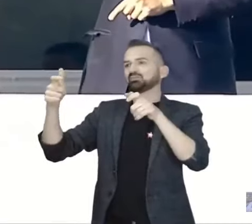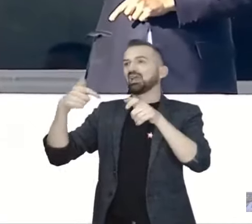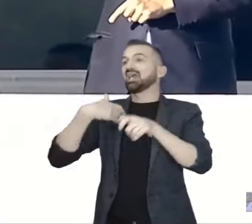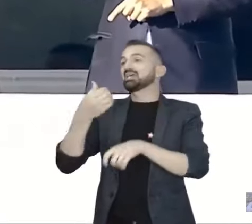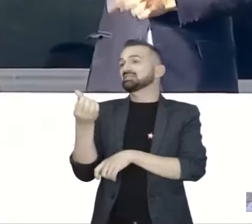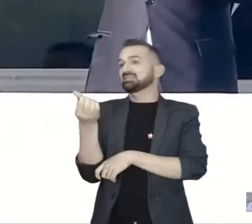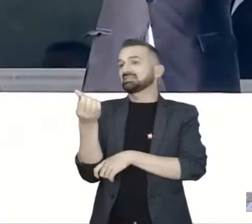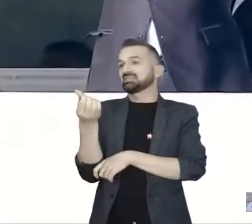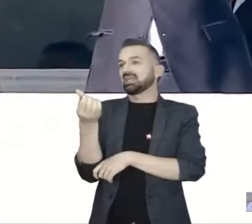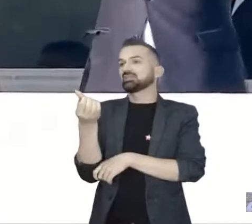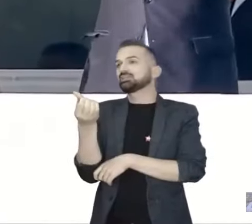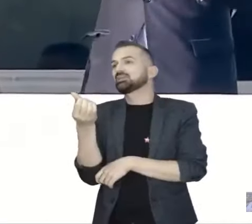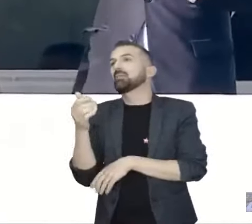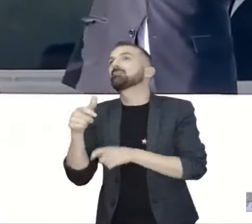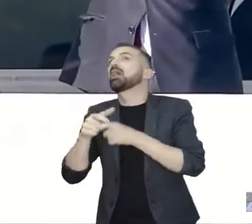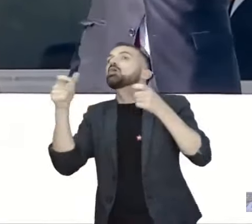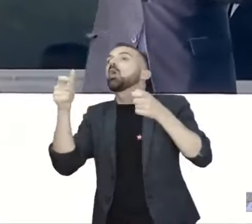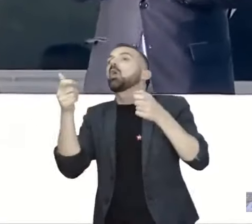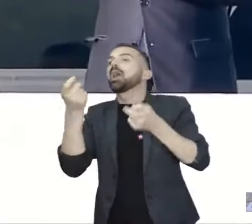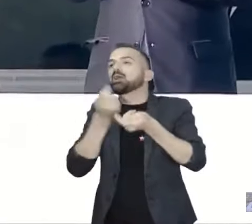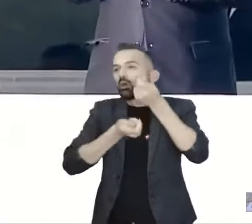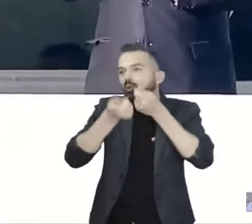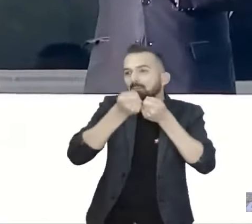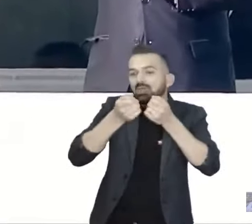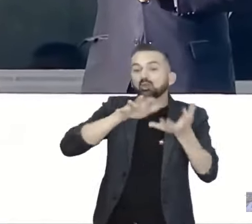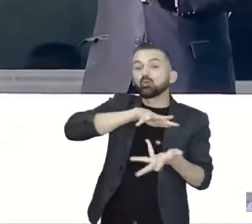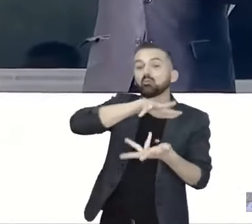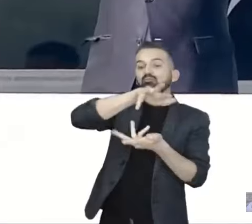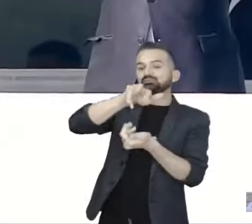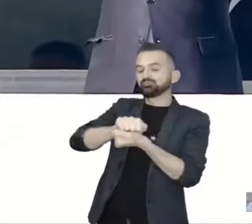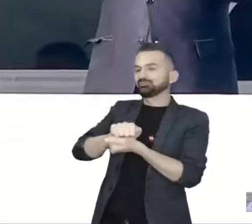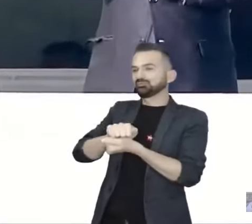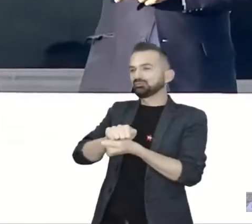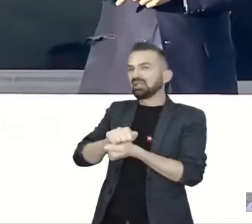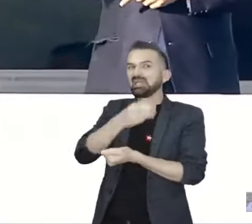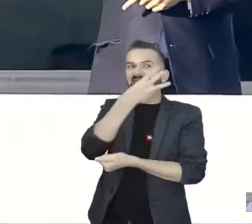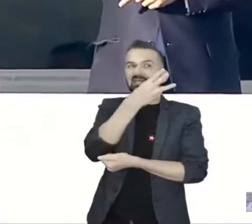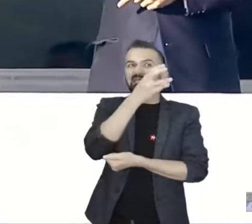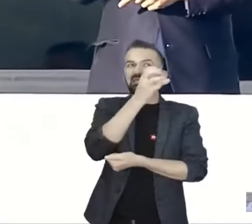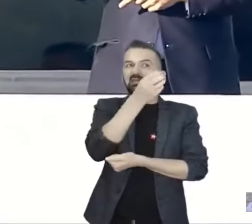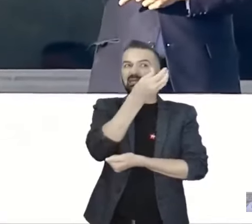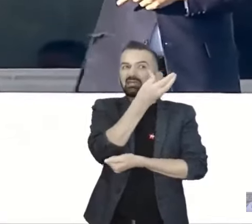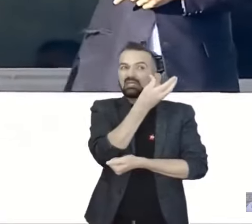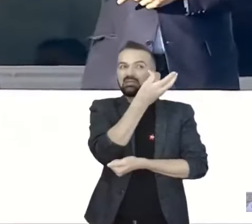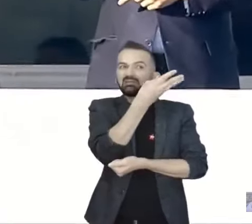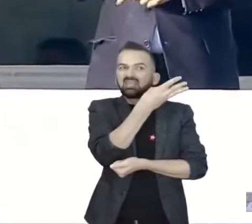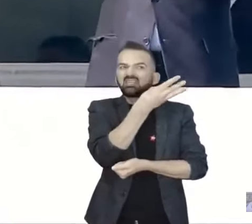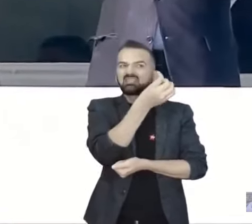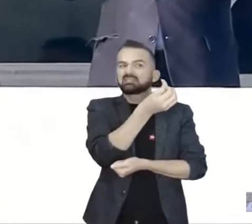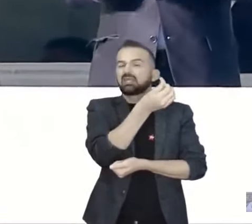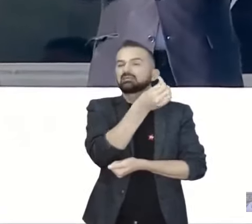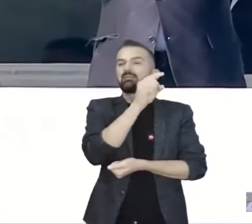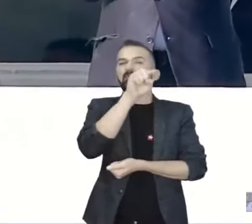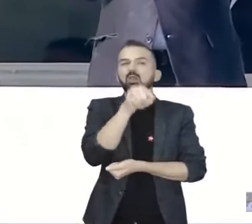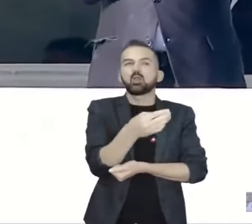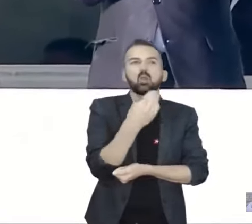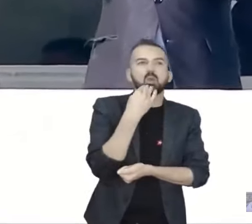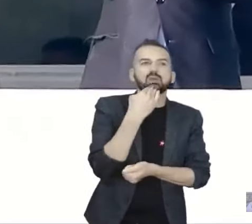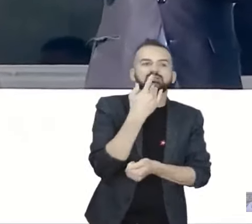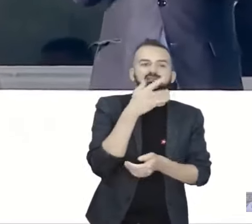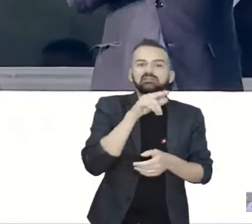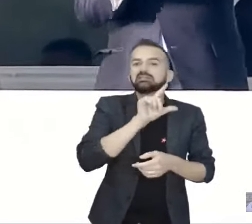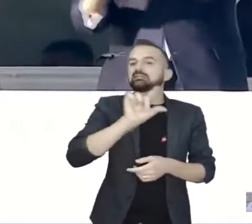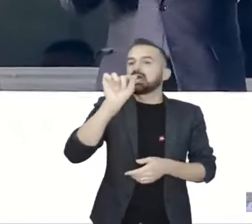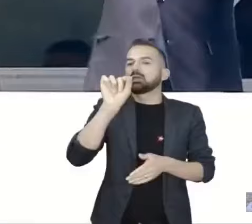mundo, ao mesmo tempo em que 36 milhões de brasileiros e brasileiras saíram da extrema pobreza.